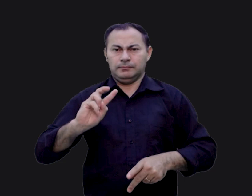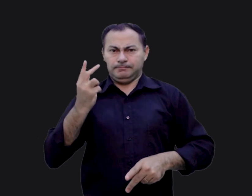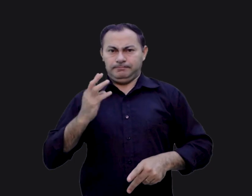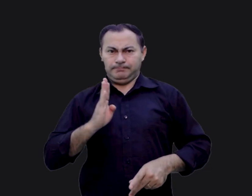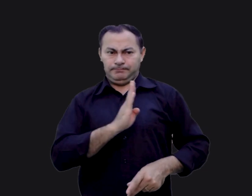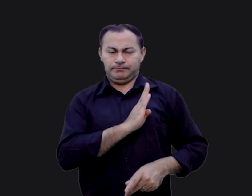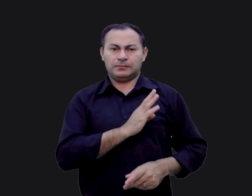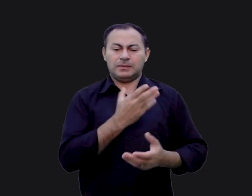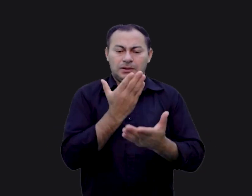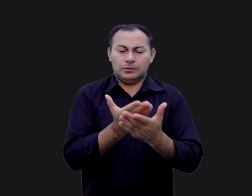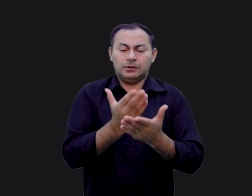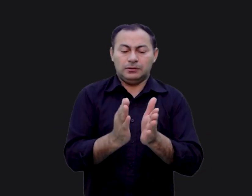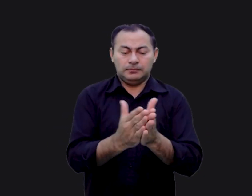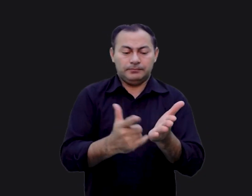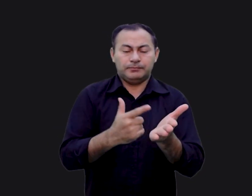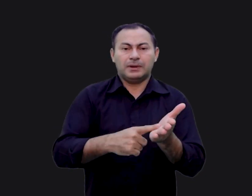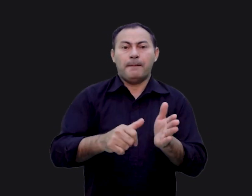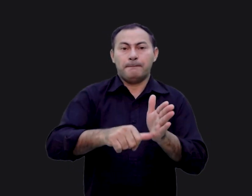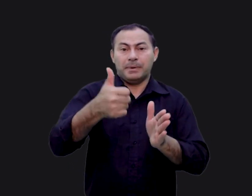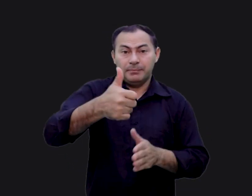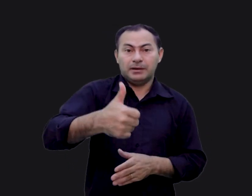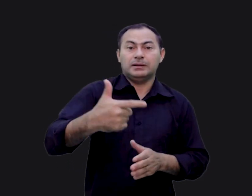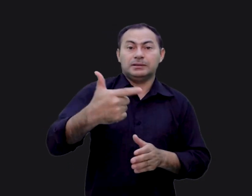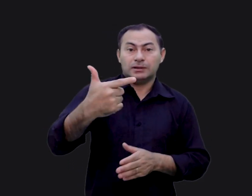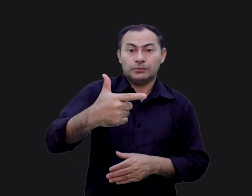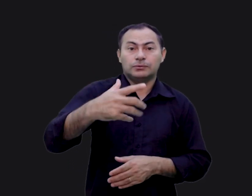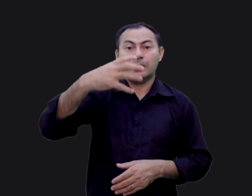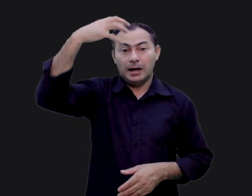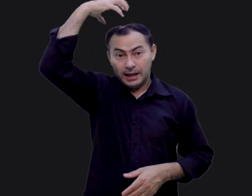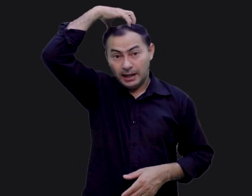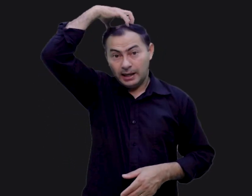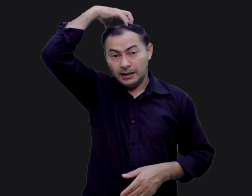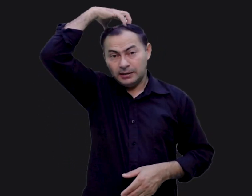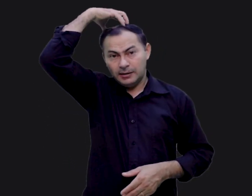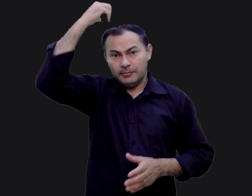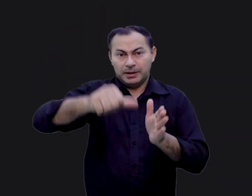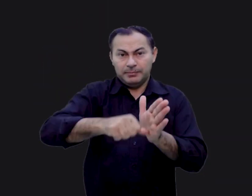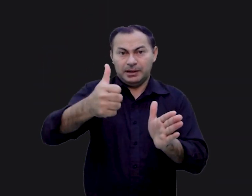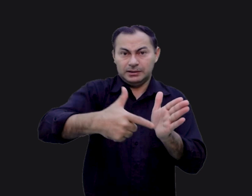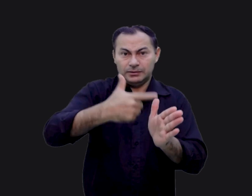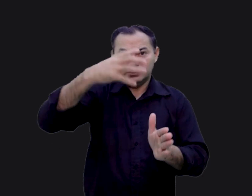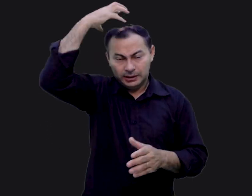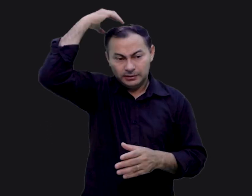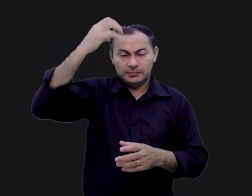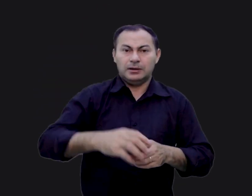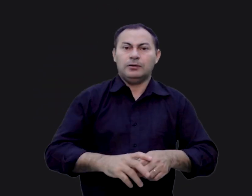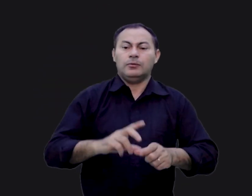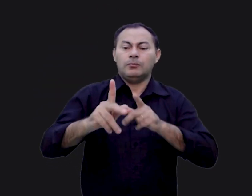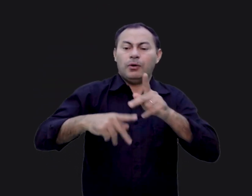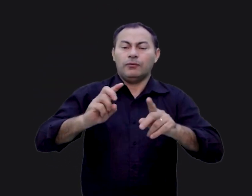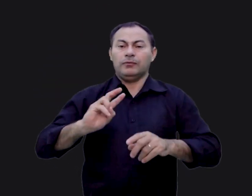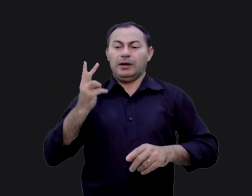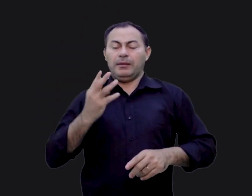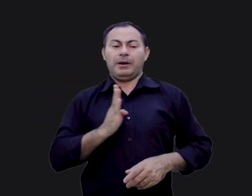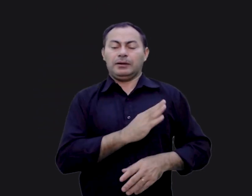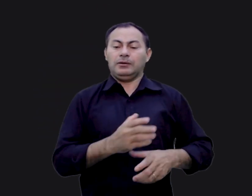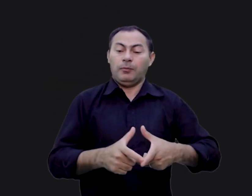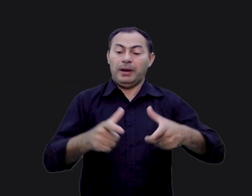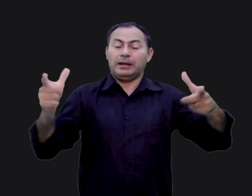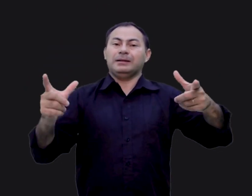coisa que devemos observar no estudo dos livros de 1º e 2º Reis é a ascensão e a queda da nação hebraica. A